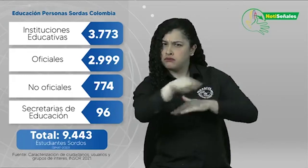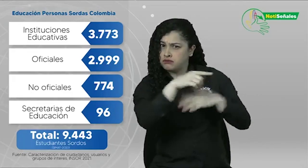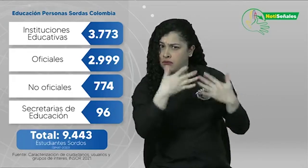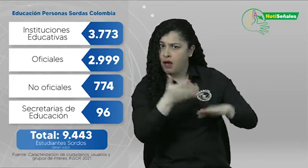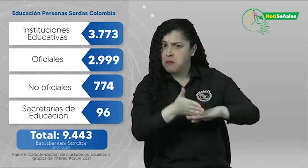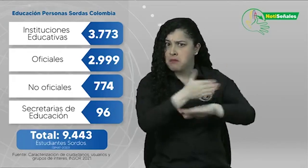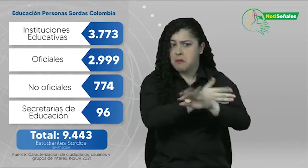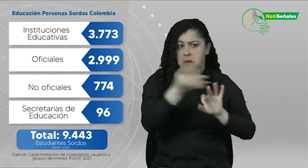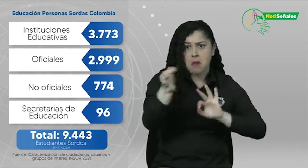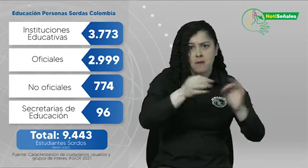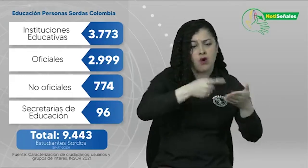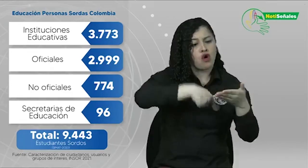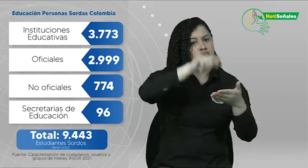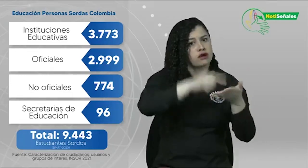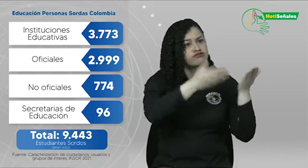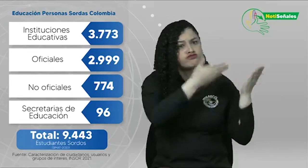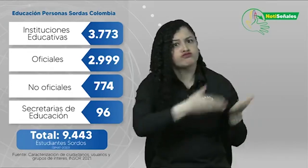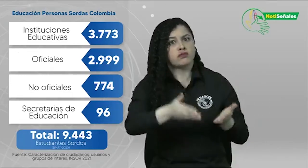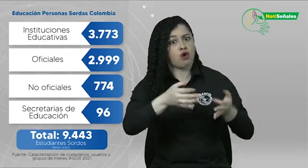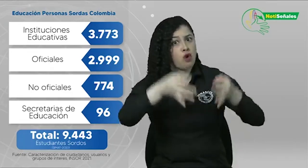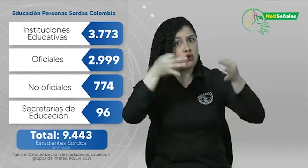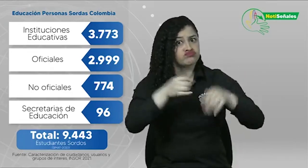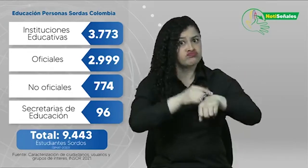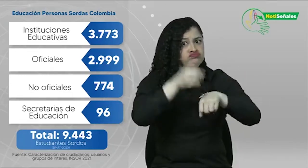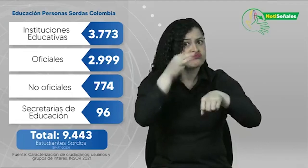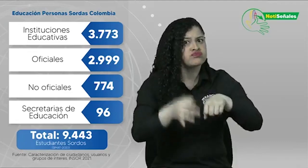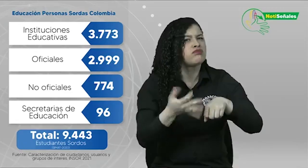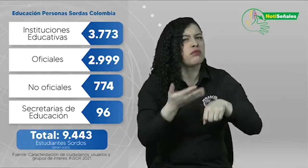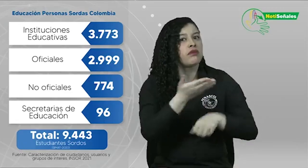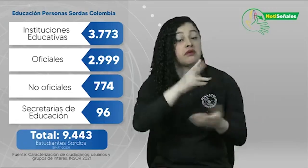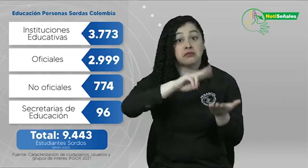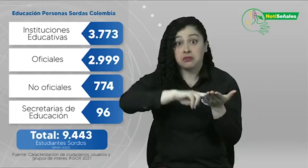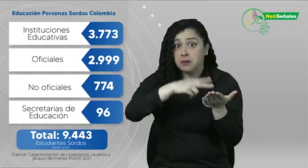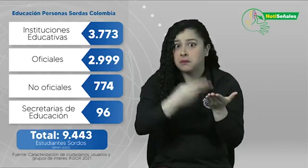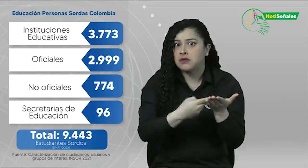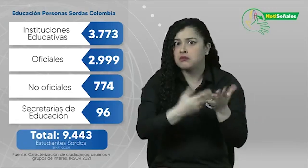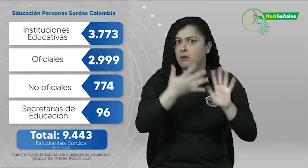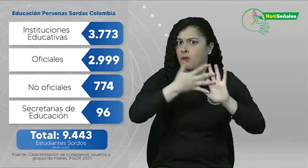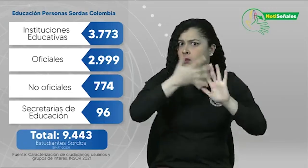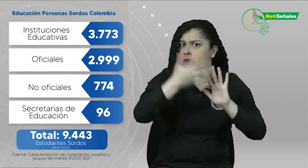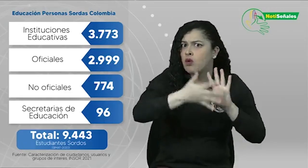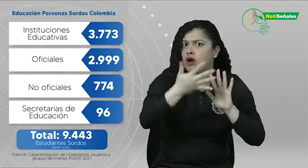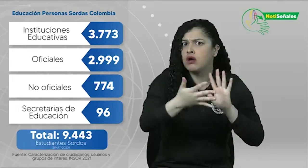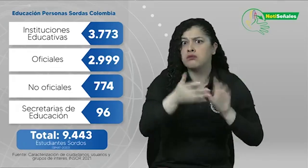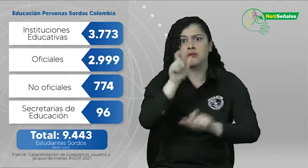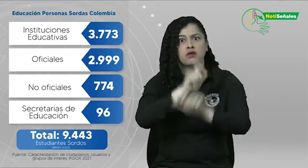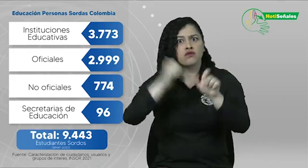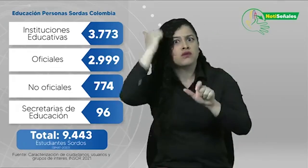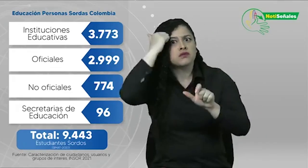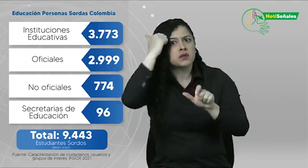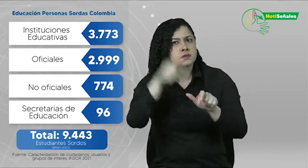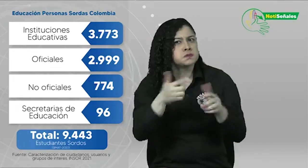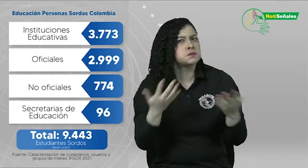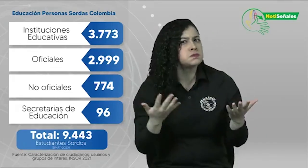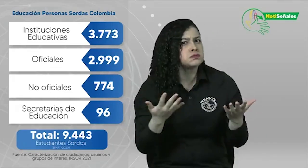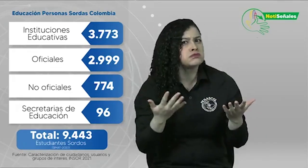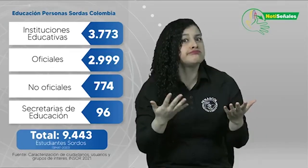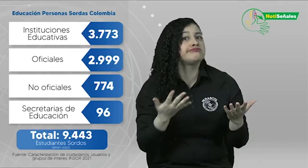están, ya empezó el calendario académico. Ya están las contrataciones de intérpretes, modelos lingüísticos y docentes.